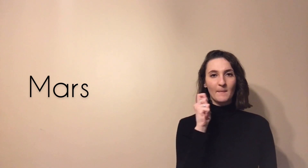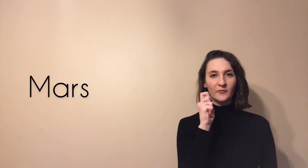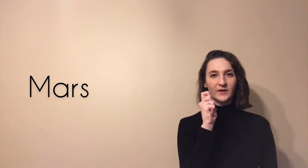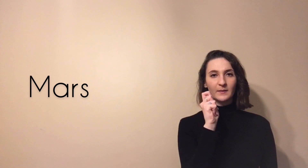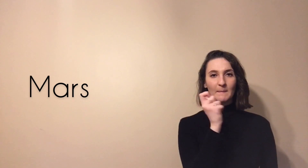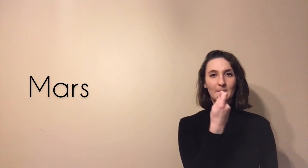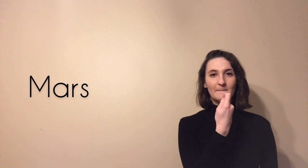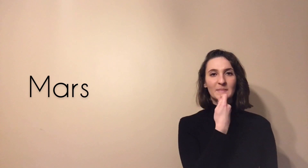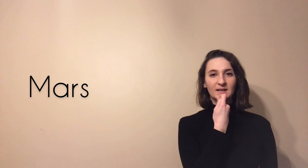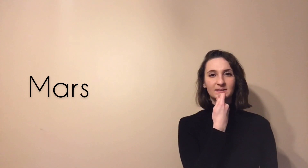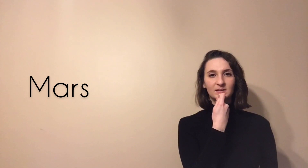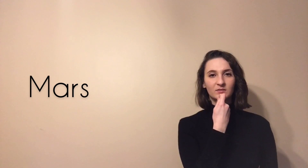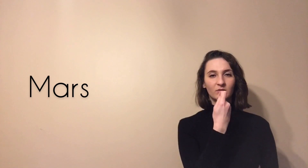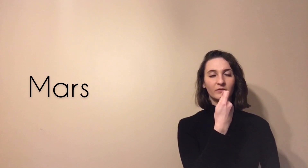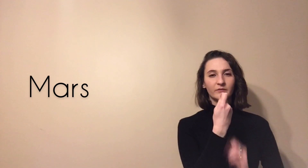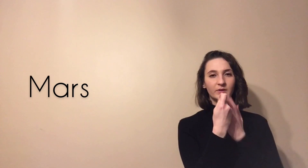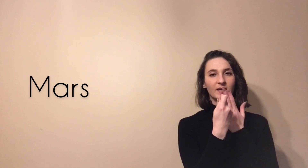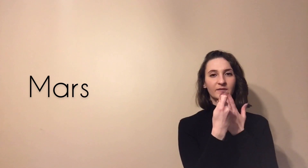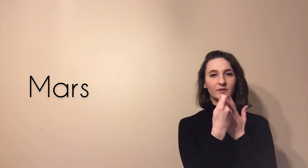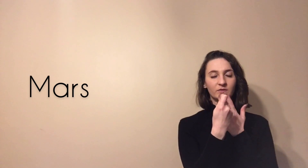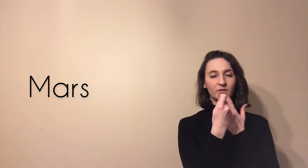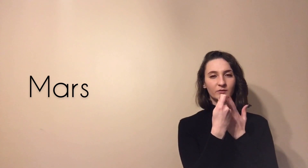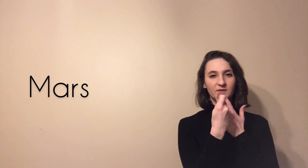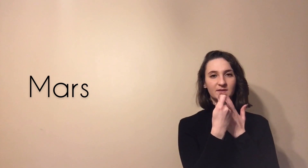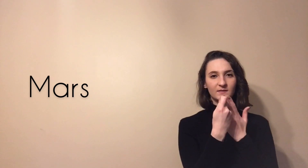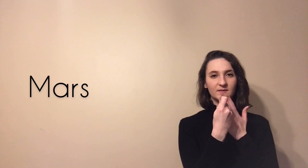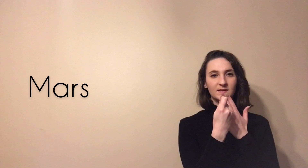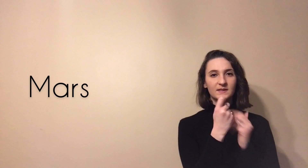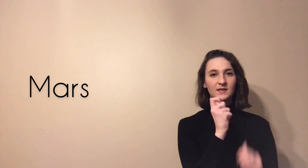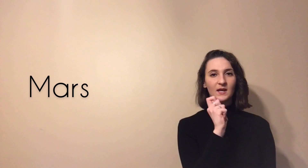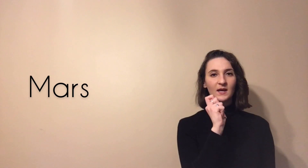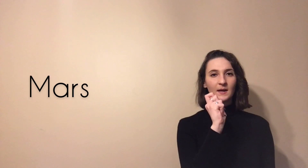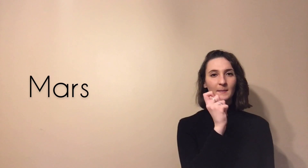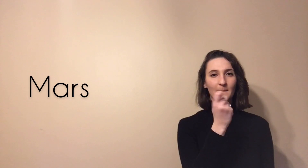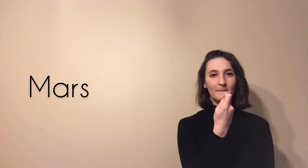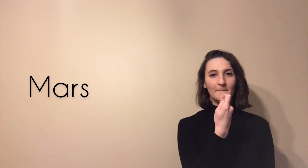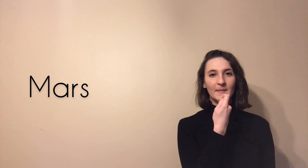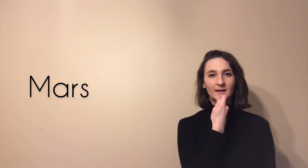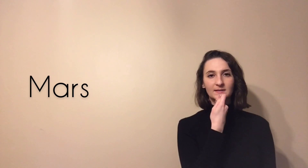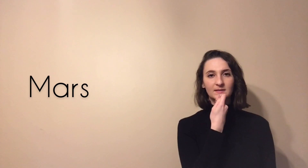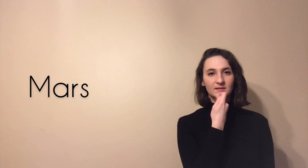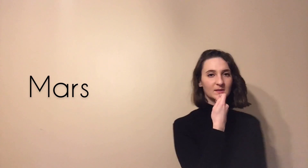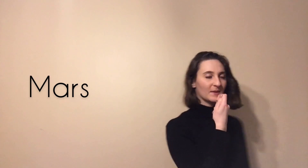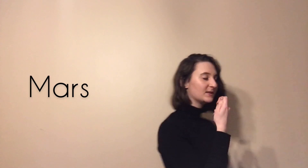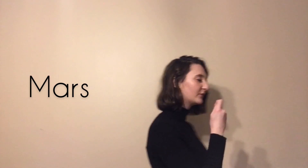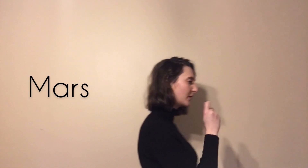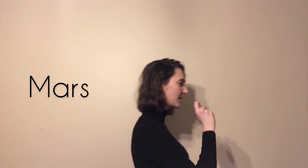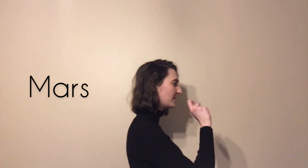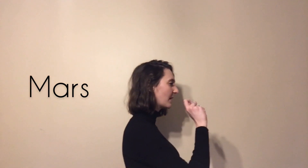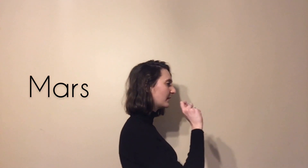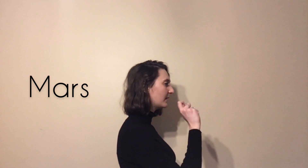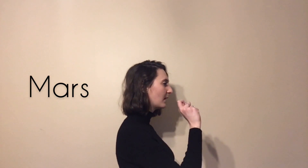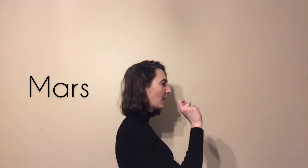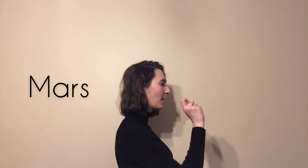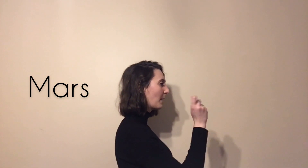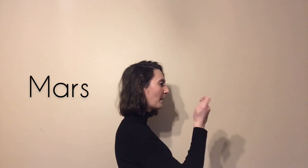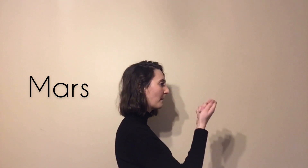faites mars, donc en fait, vous gardez votre distance ici, mars. Je sais pas si vous voyez bien mais